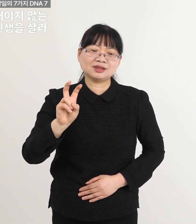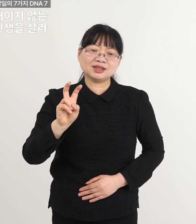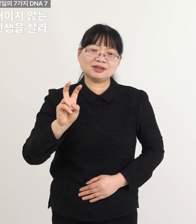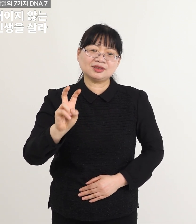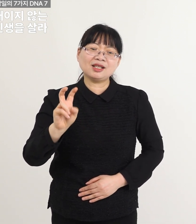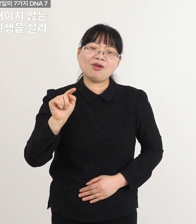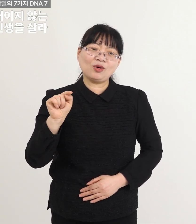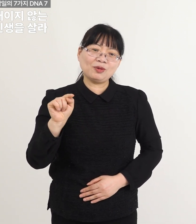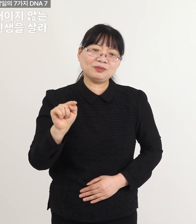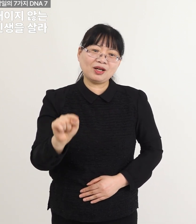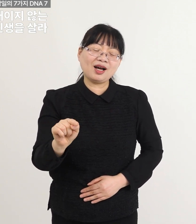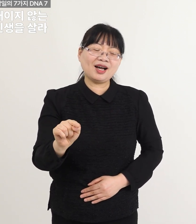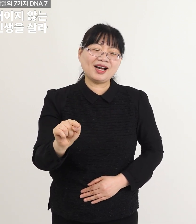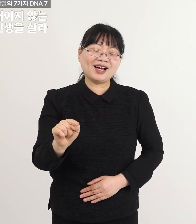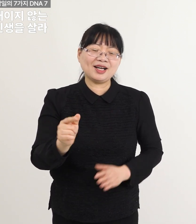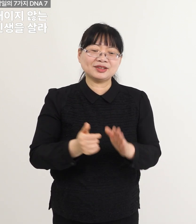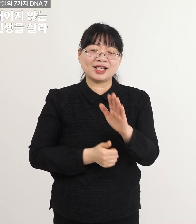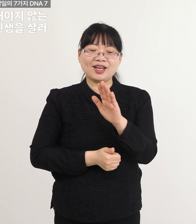이